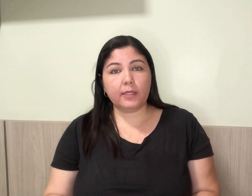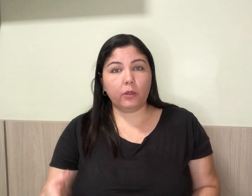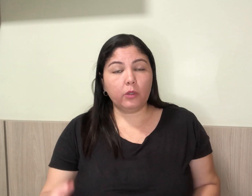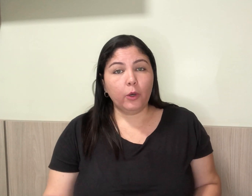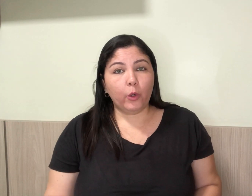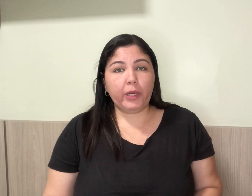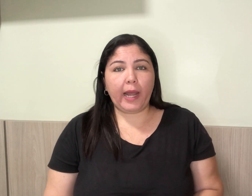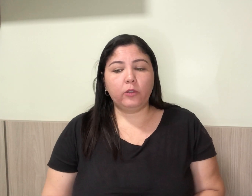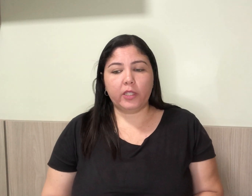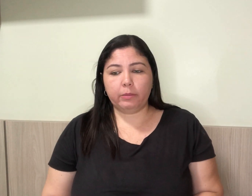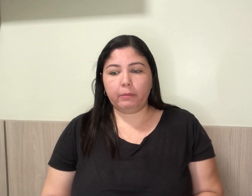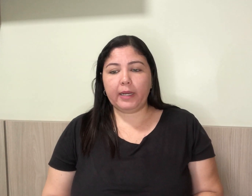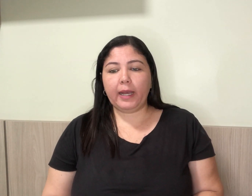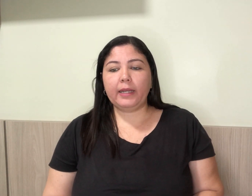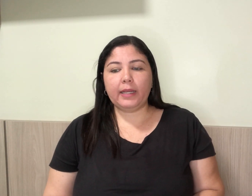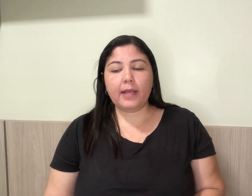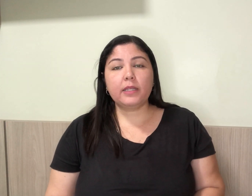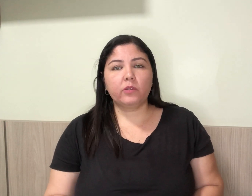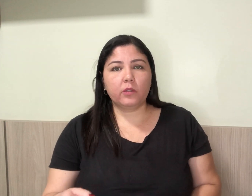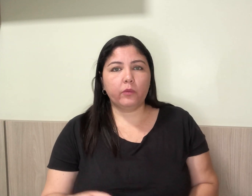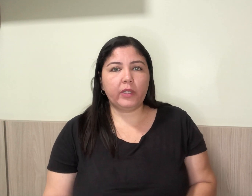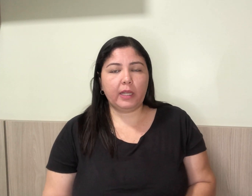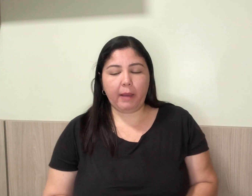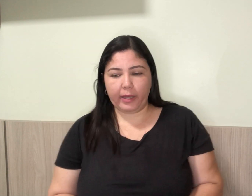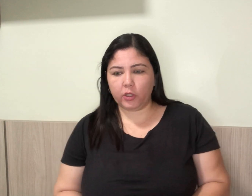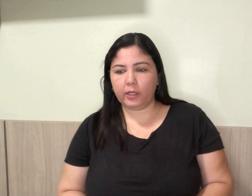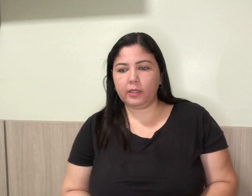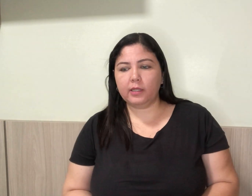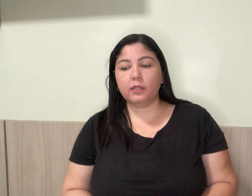são obrigatórias para marcar a negação. Vocês vão ver na imagem aí esse...